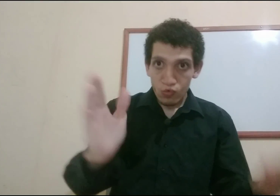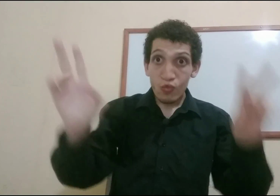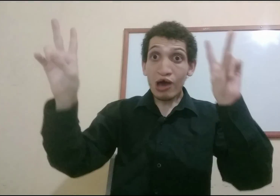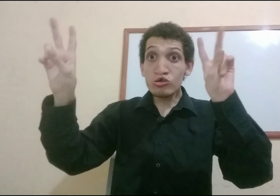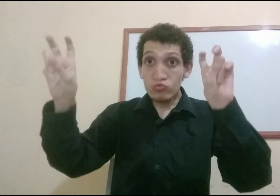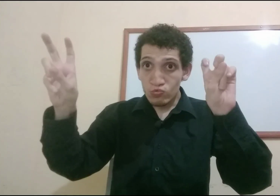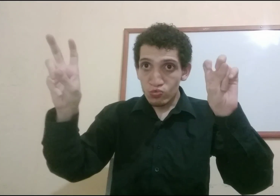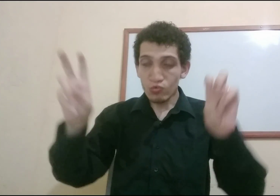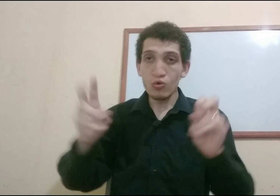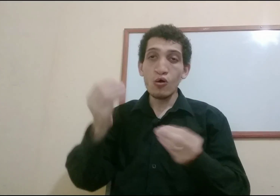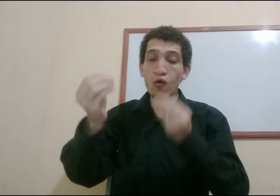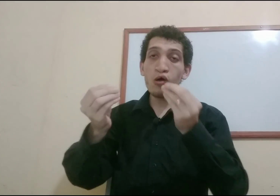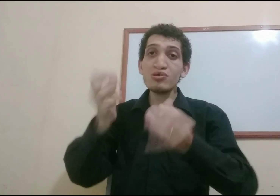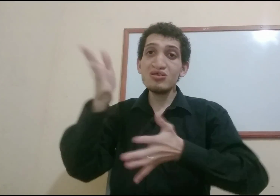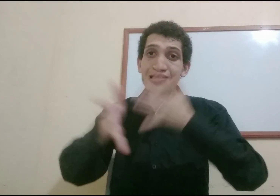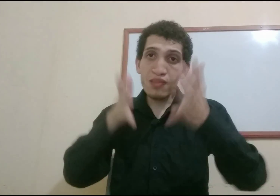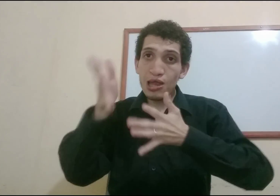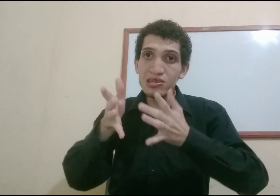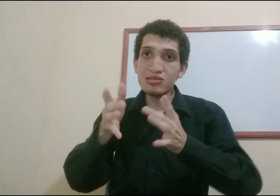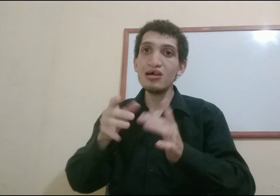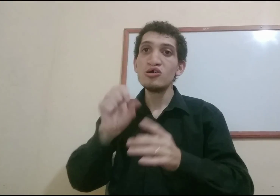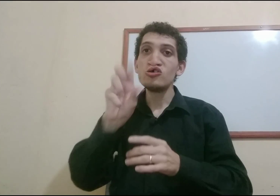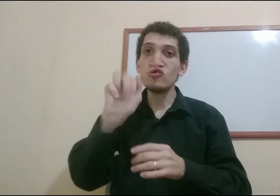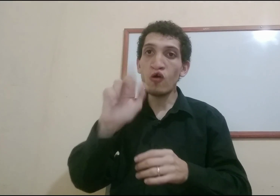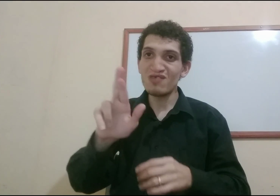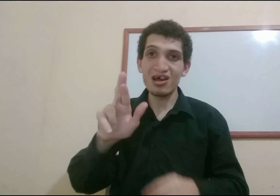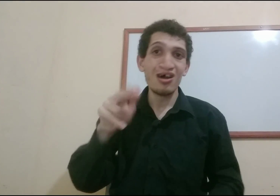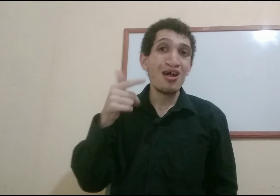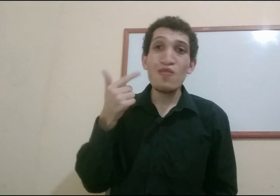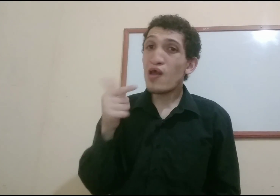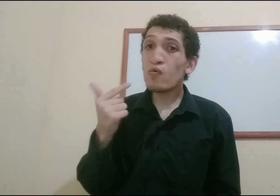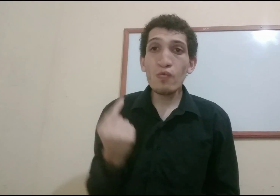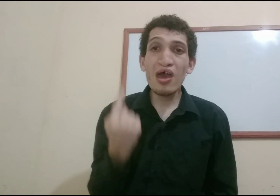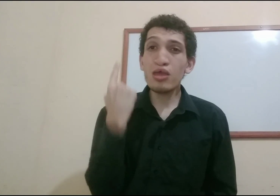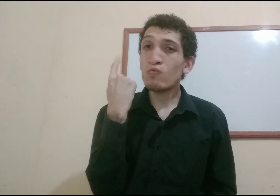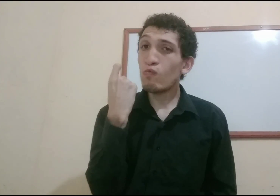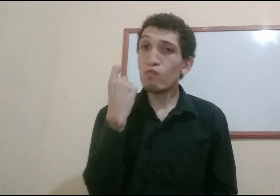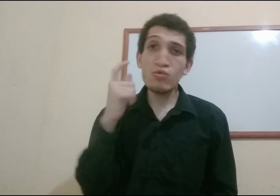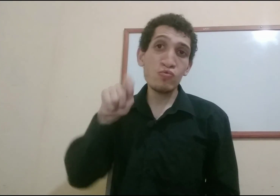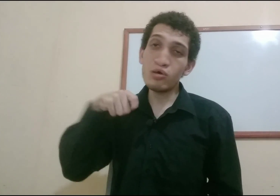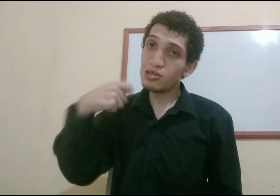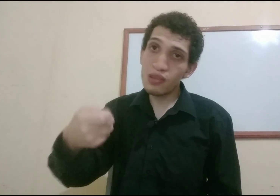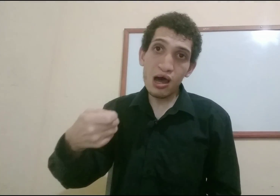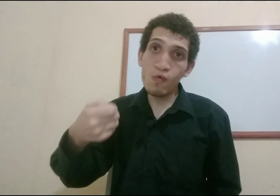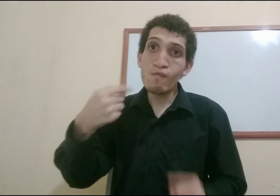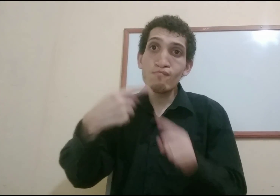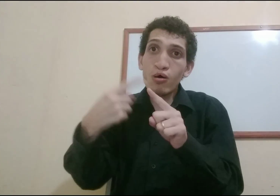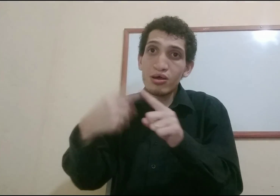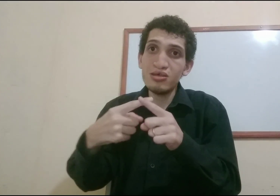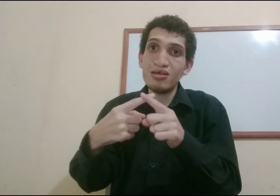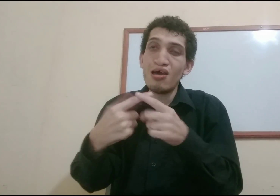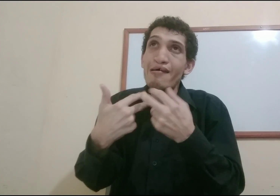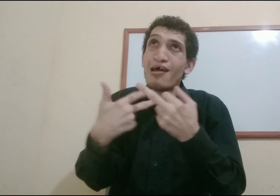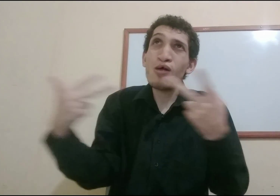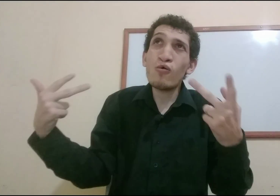no assunto, onde finaliza sombra? Não tem um único sinal. Por quê? É uma